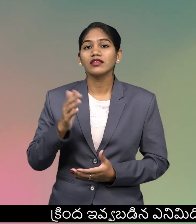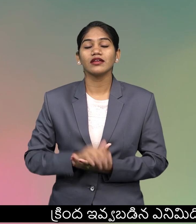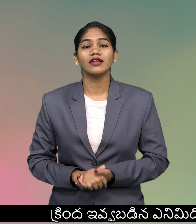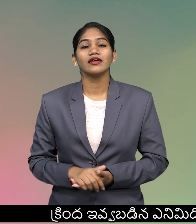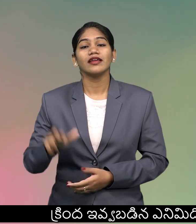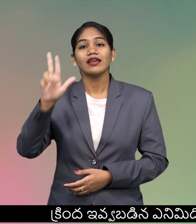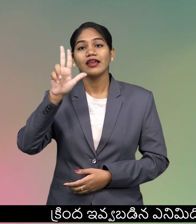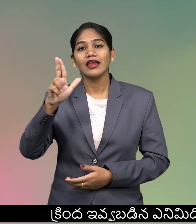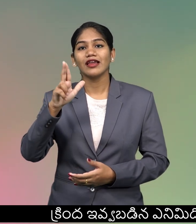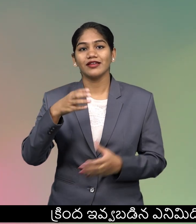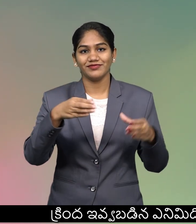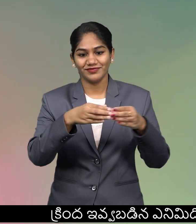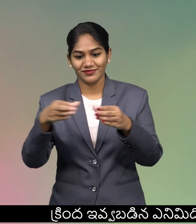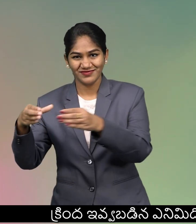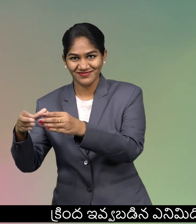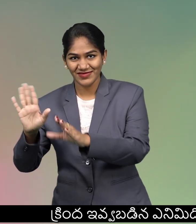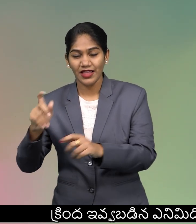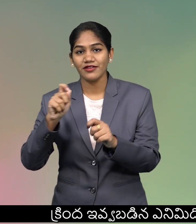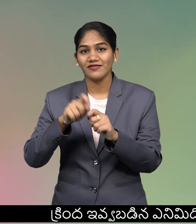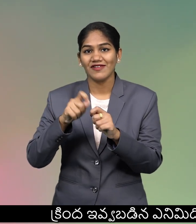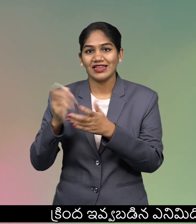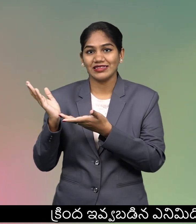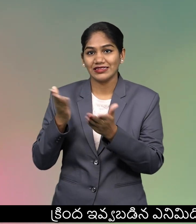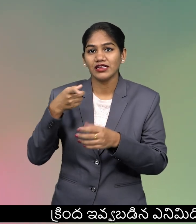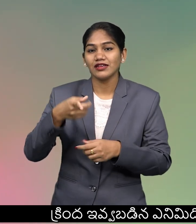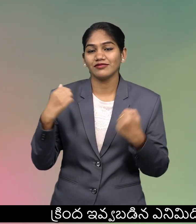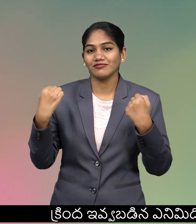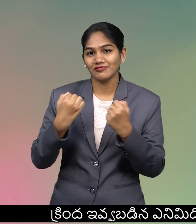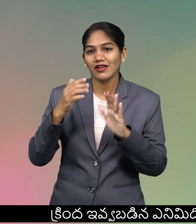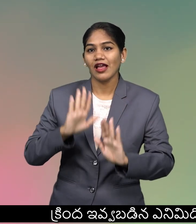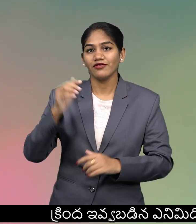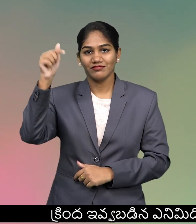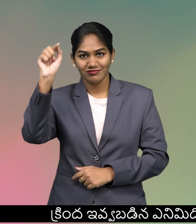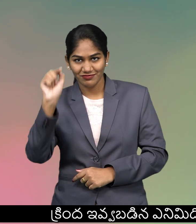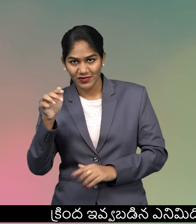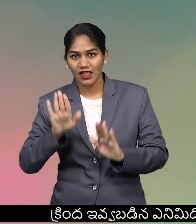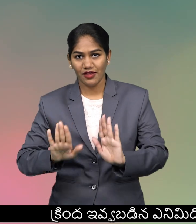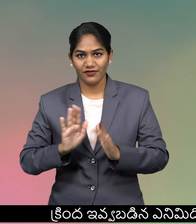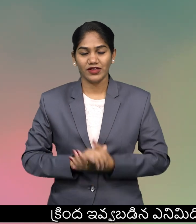క్రింద ఇవ్వబడిన 8 రకాల సేవా కార్యక్రమాలు ఉన్నాయి.